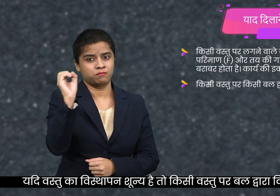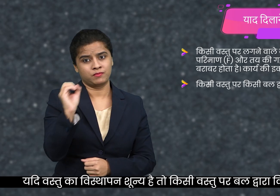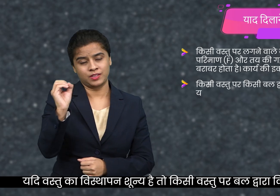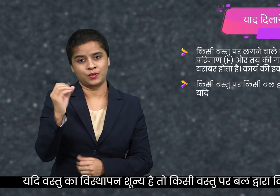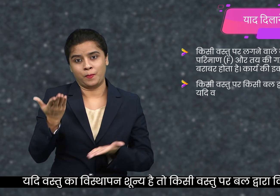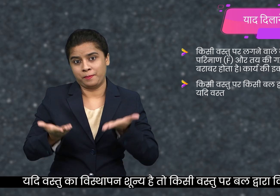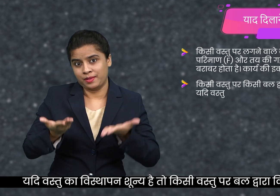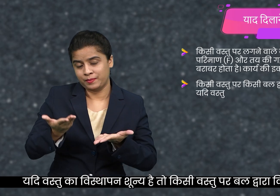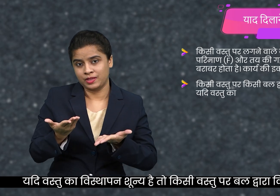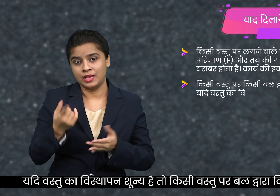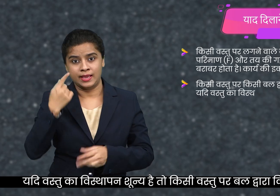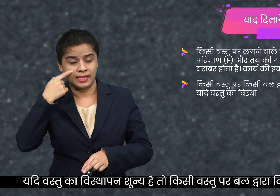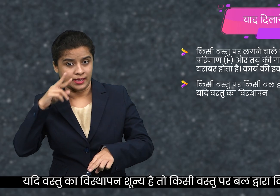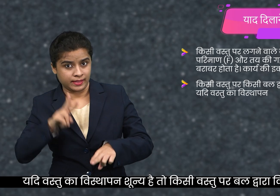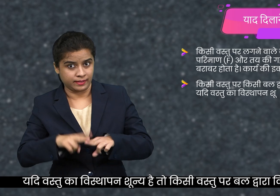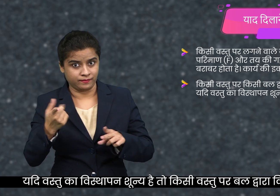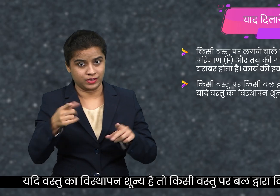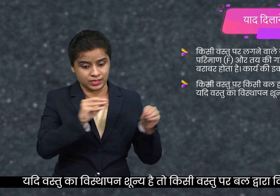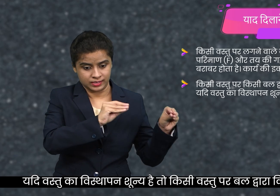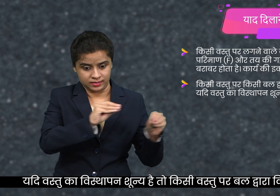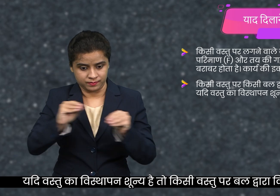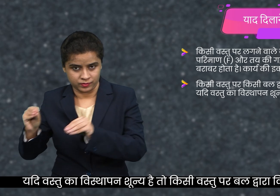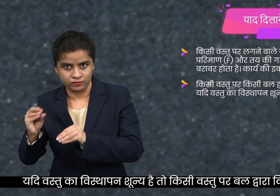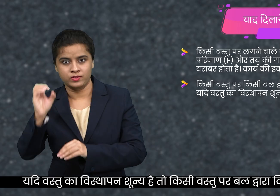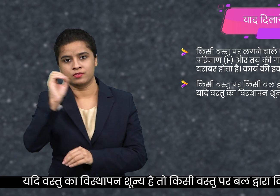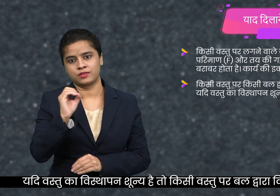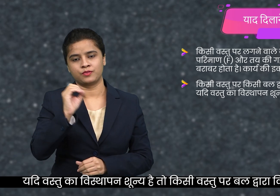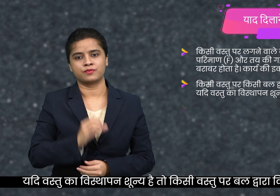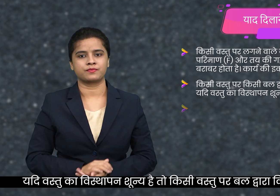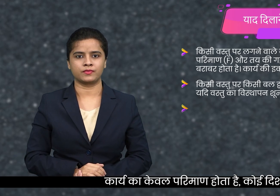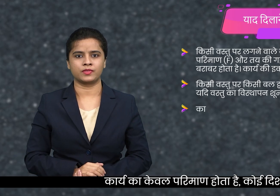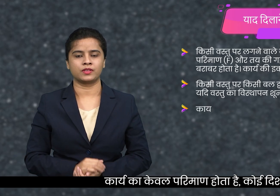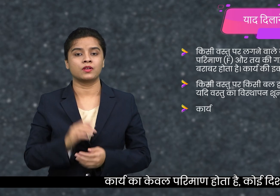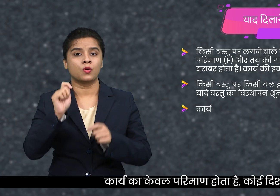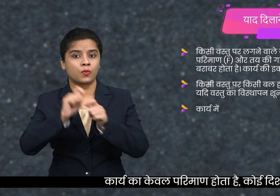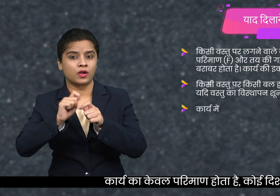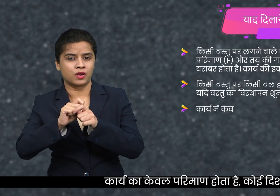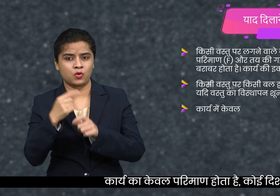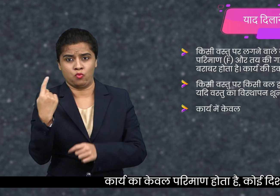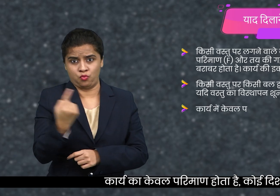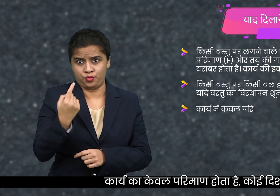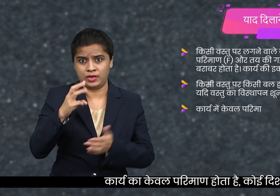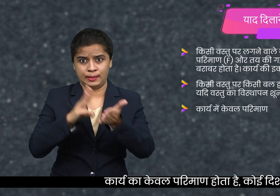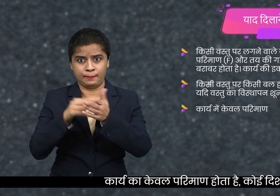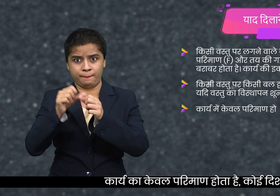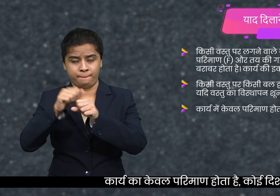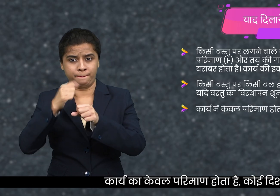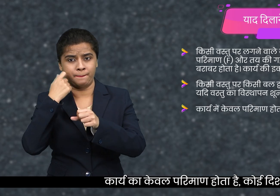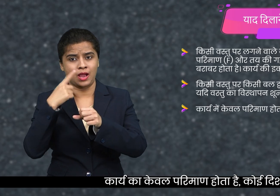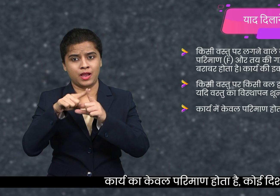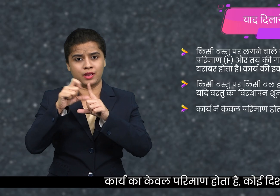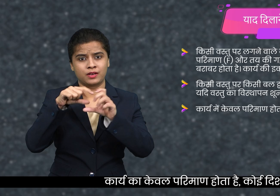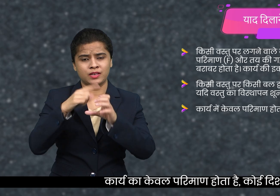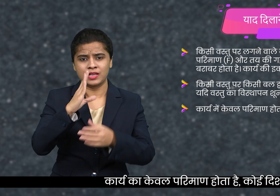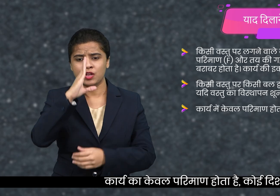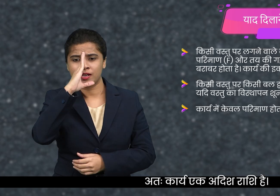द्वारा किए गए कार्य शून्य होगा। कार्य का केवल परिमाण होता है, कोई